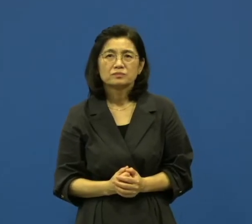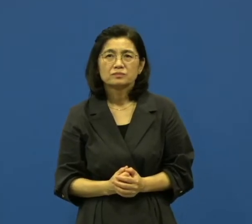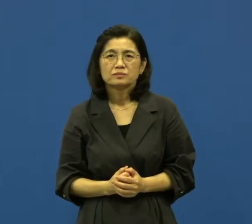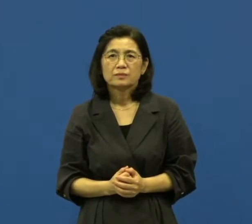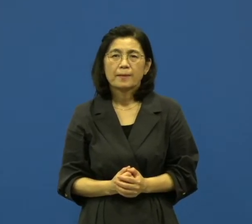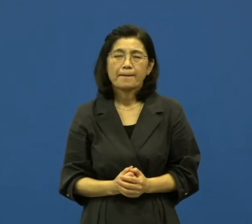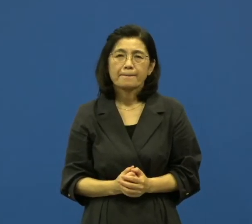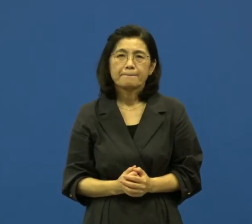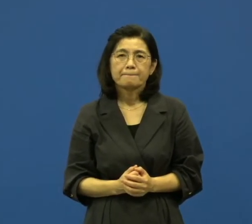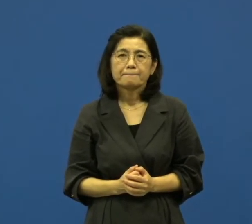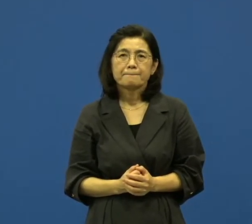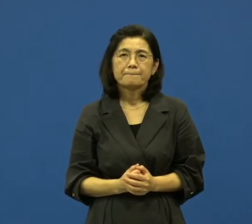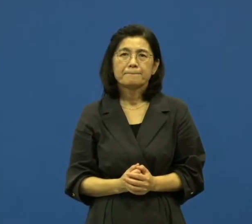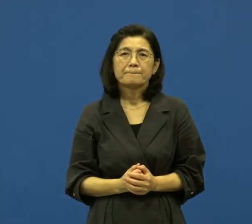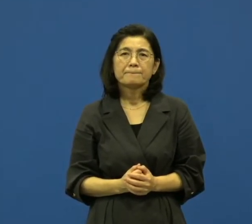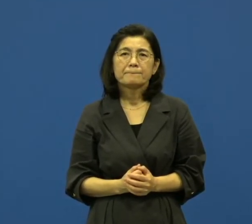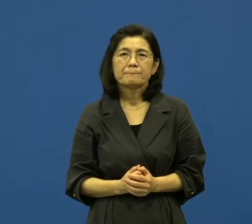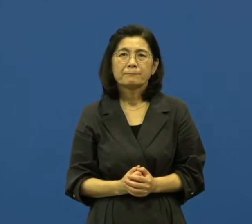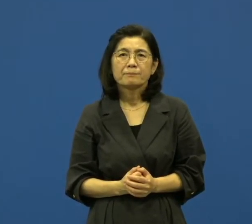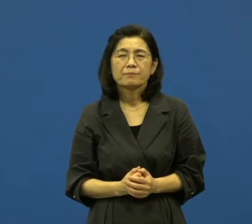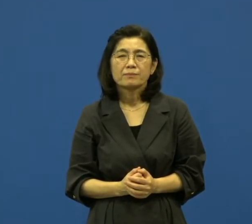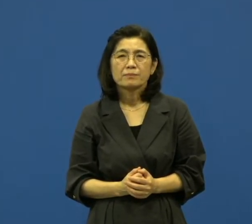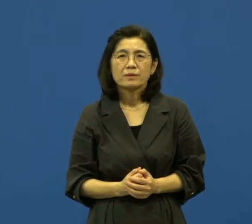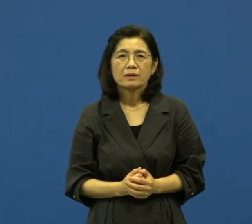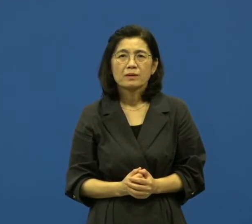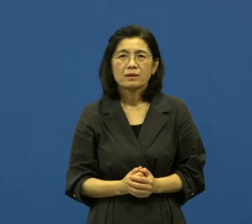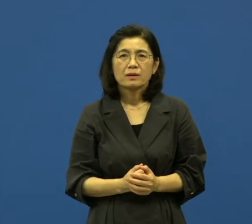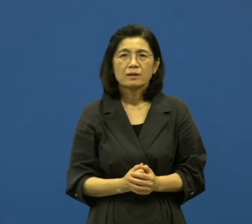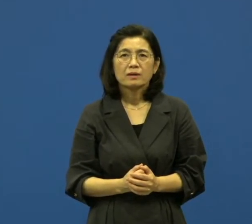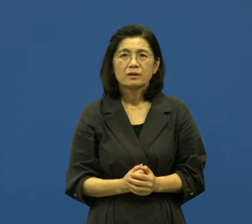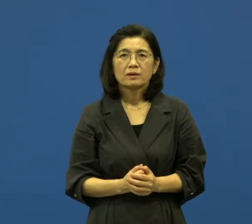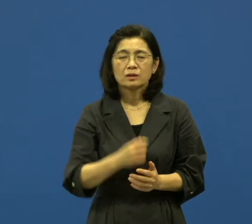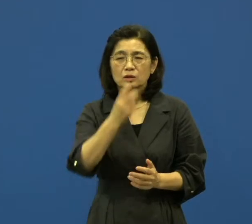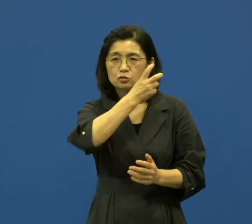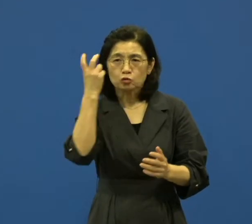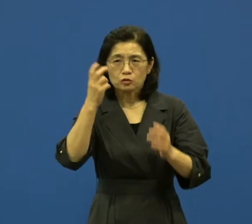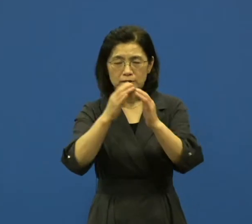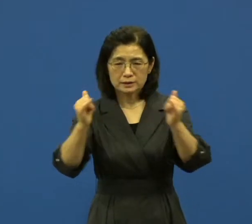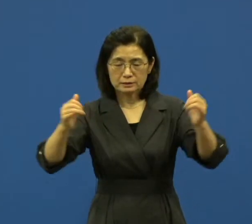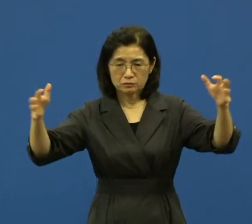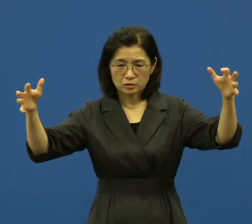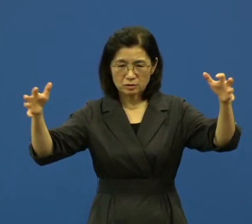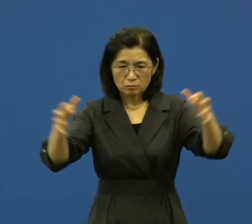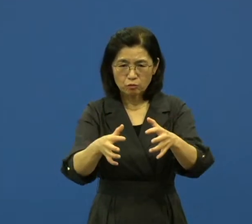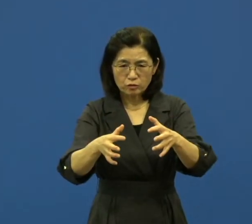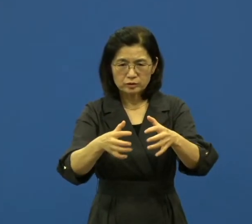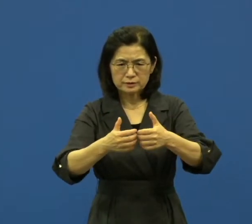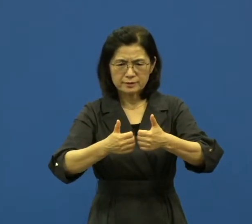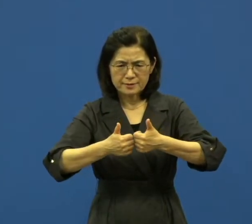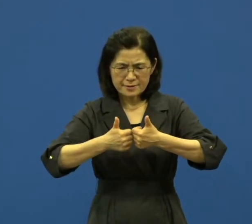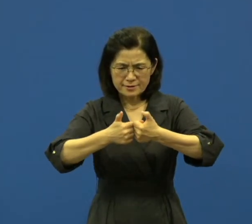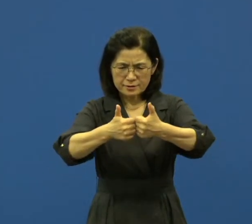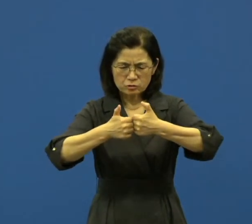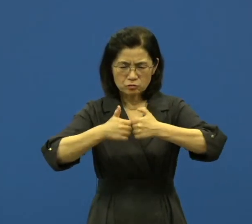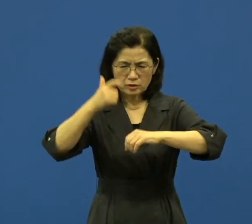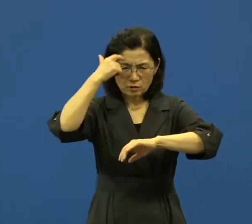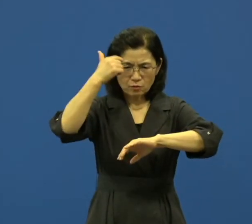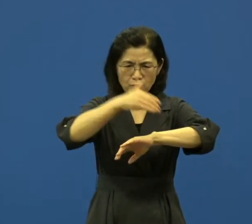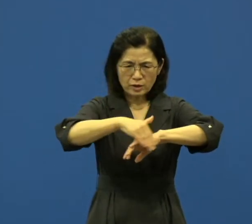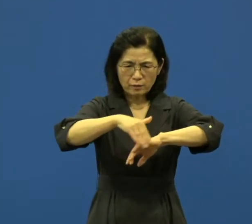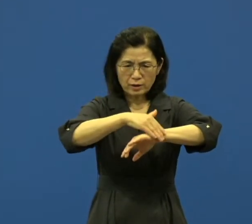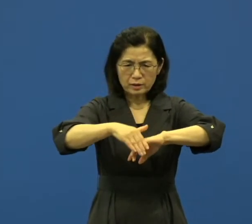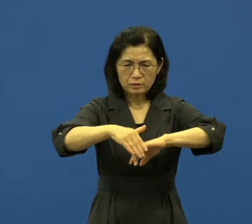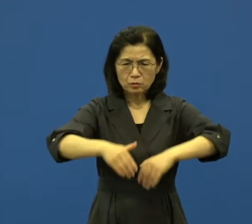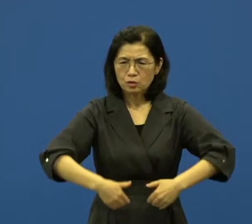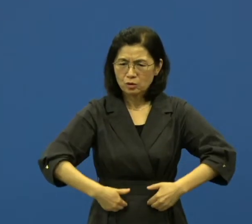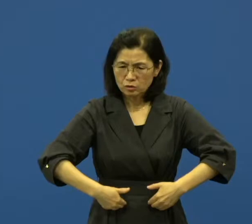아무리 수없는 석학들이 모여 전공자들이 모여 아무리 기가 막힌 계획을 하고 준비를 해도 소용이 없게 된다는